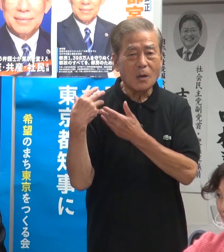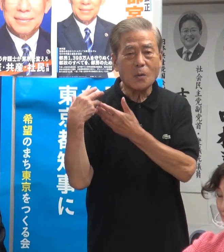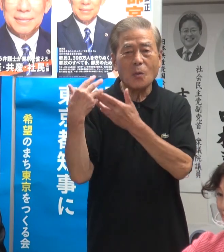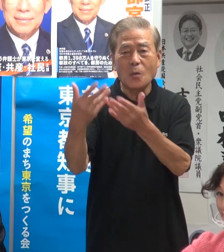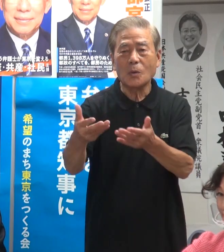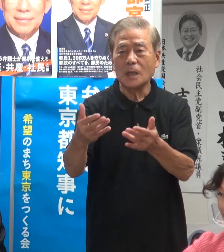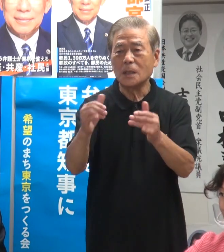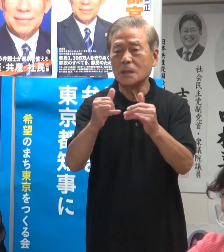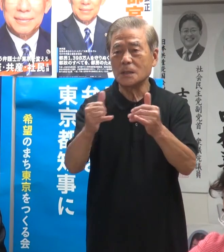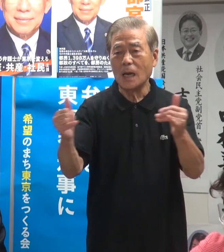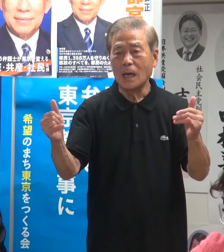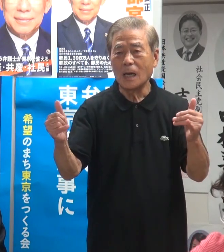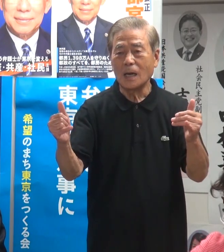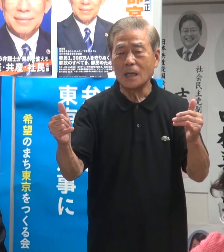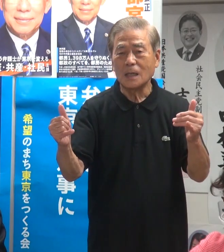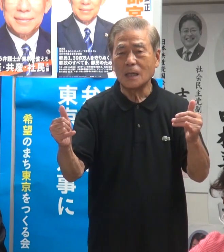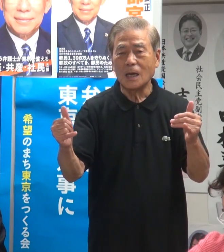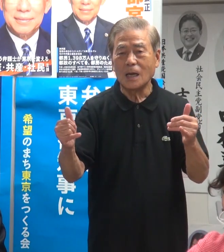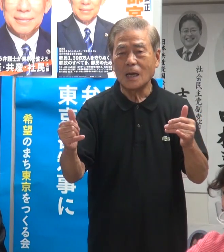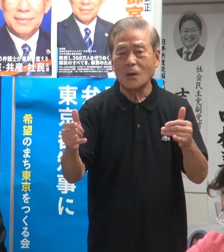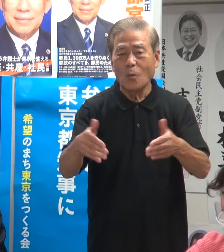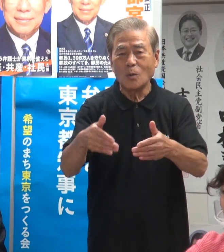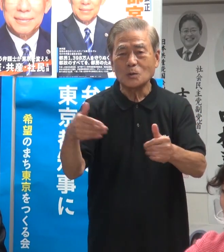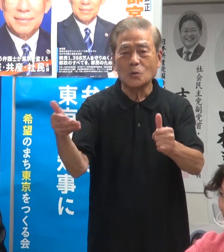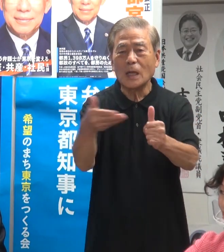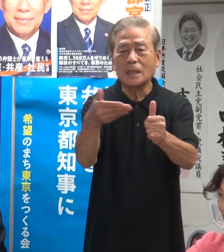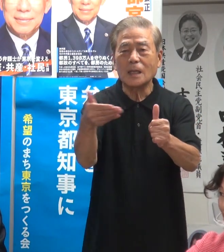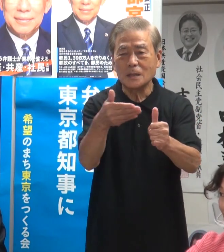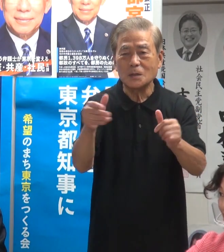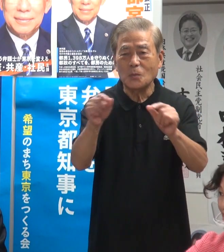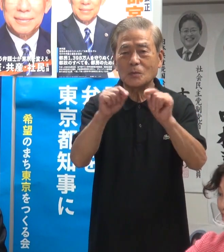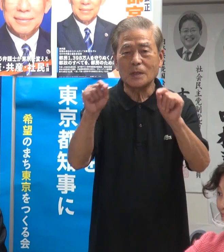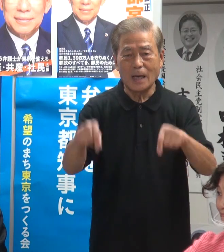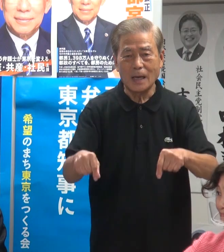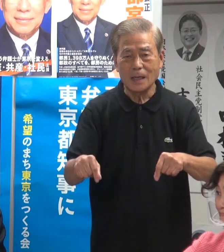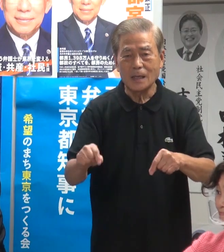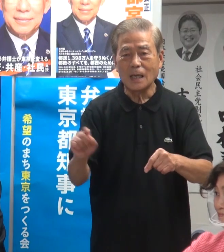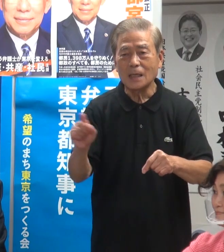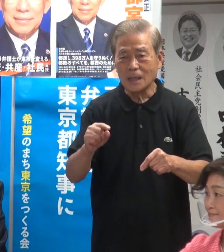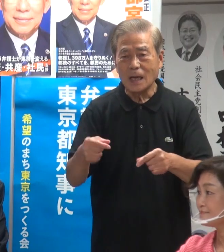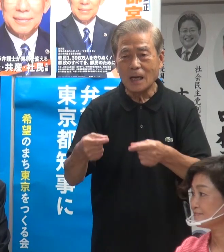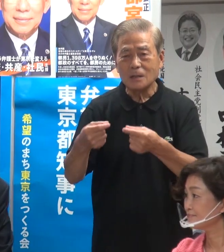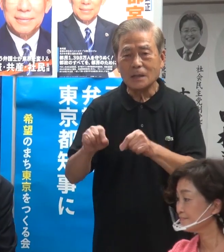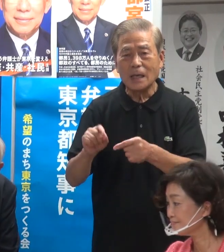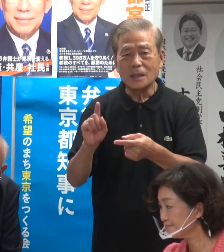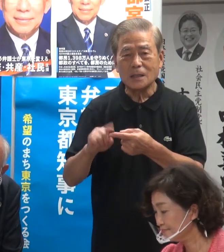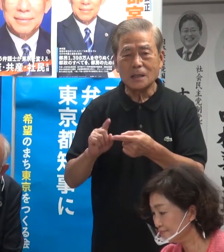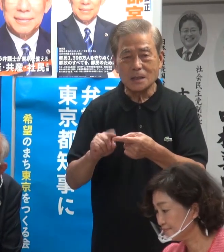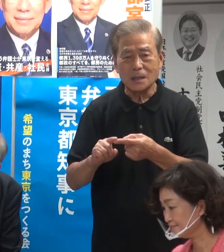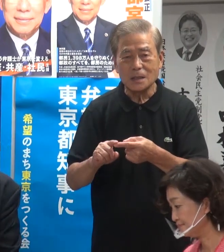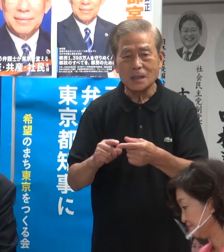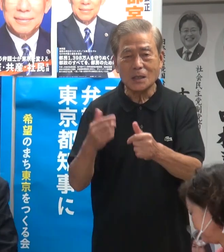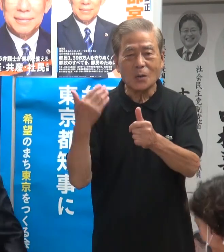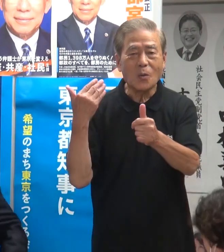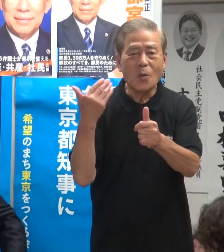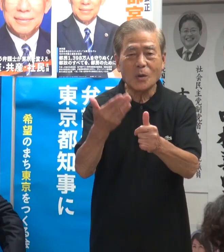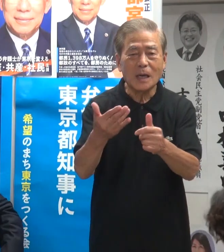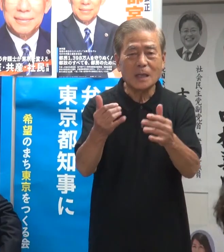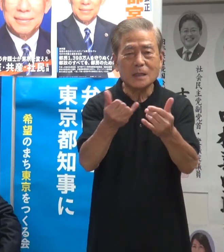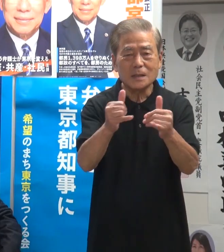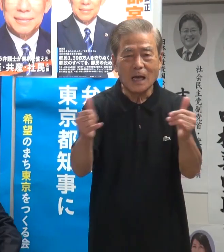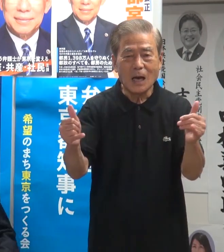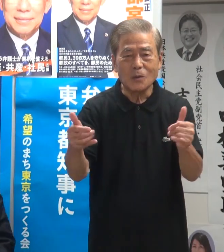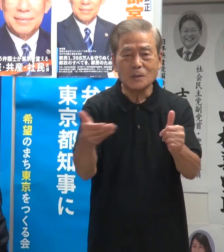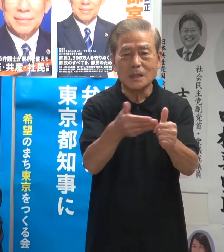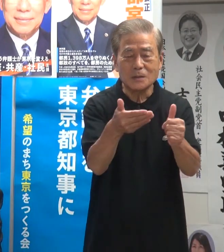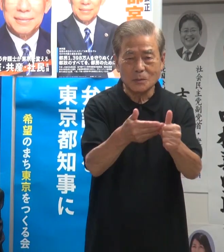います。その後継者作りというか、具体的になんかそういう考えがあるのか、それとあとは今回、一